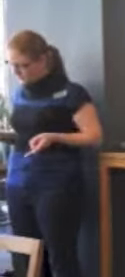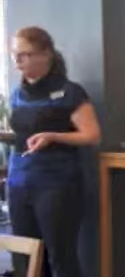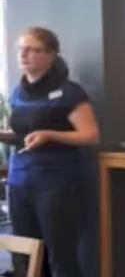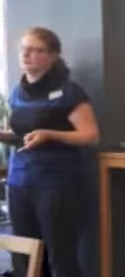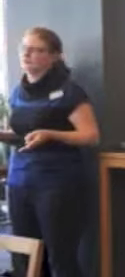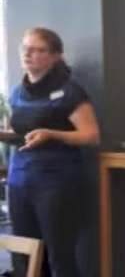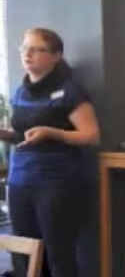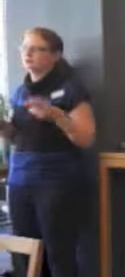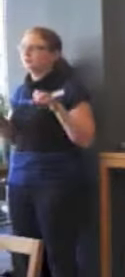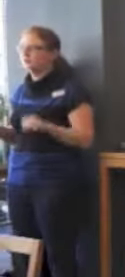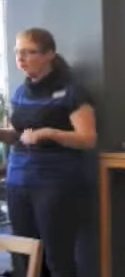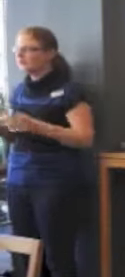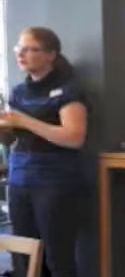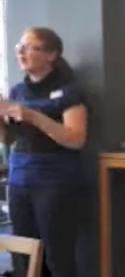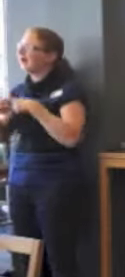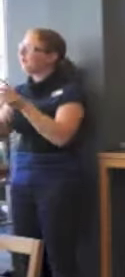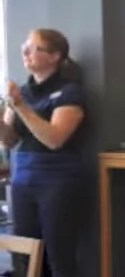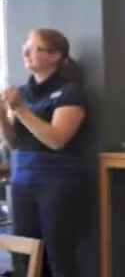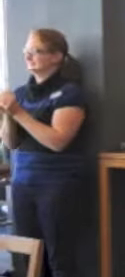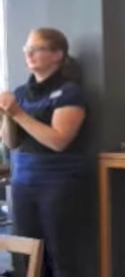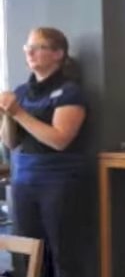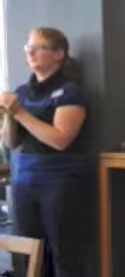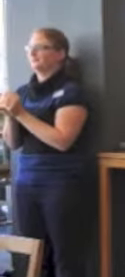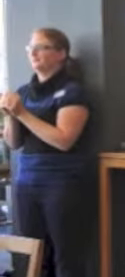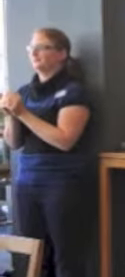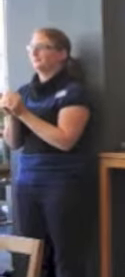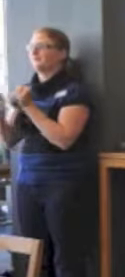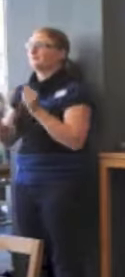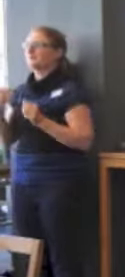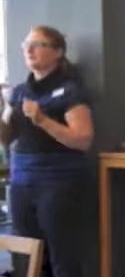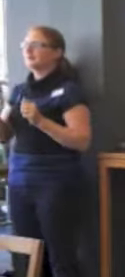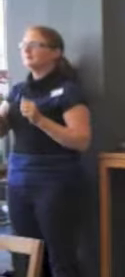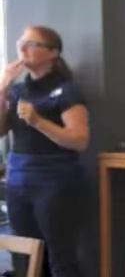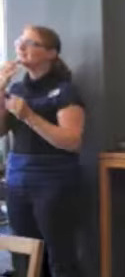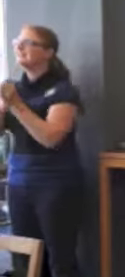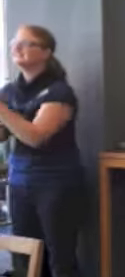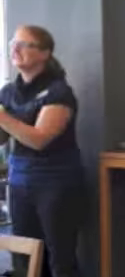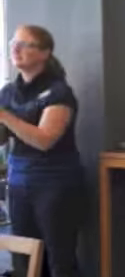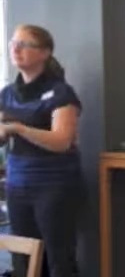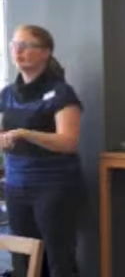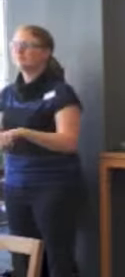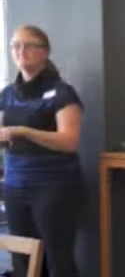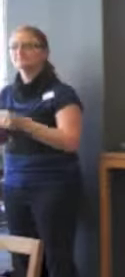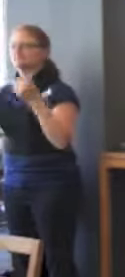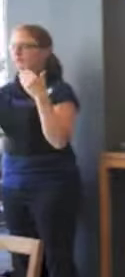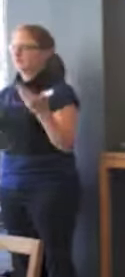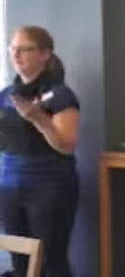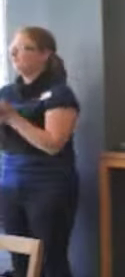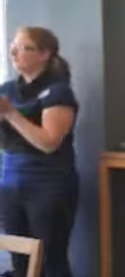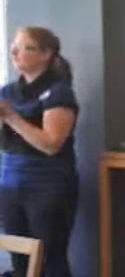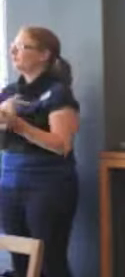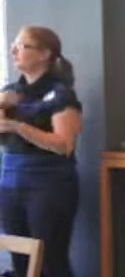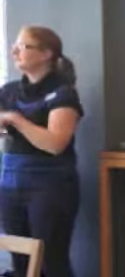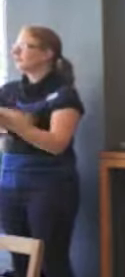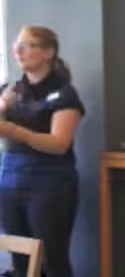sannolikt då göra på lite andra sätt. Vi vet inte riktigt på vilket sätt. Och då måste vi pröva lite